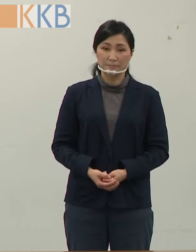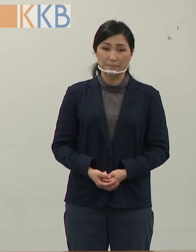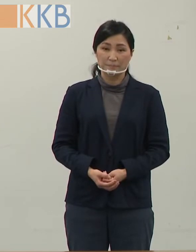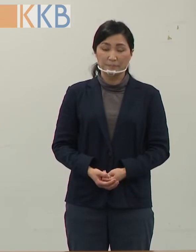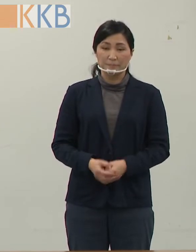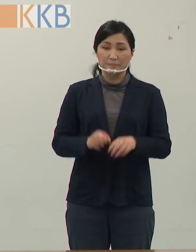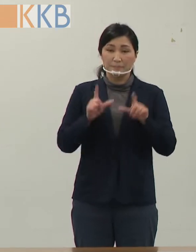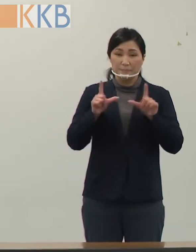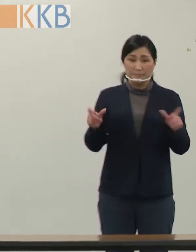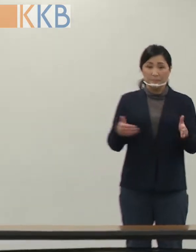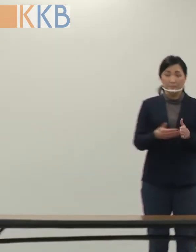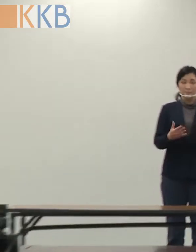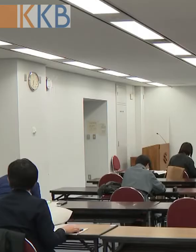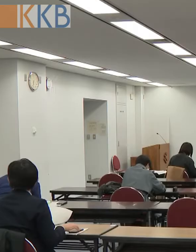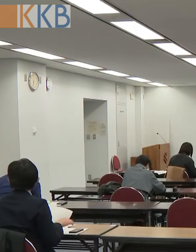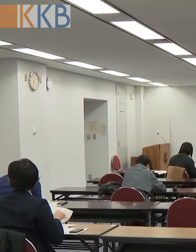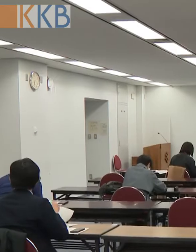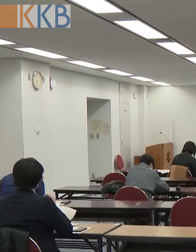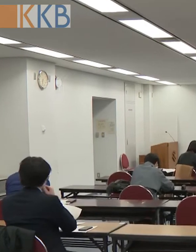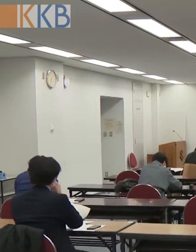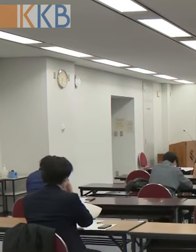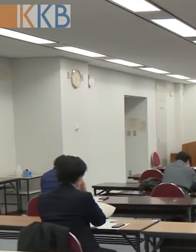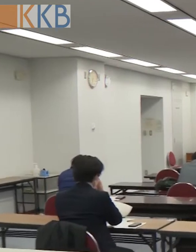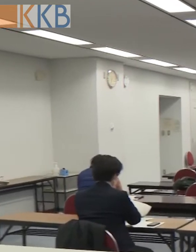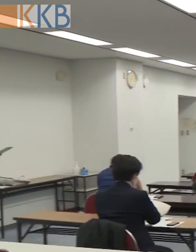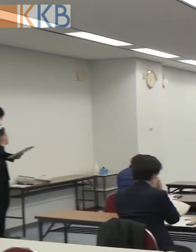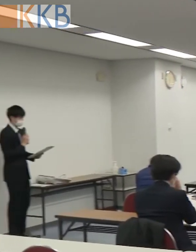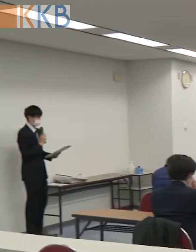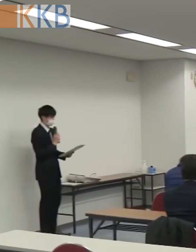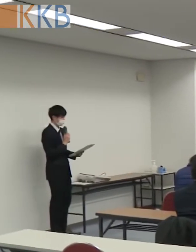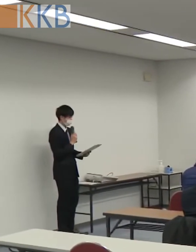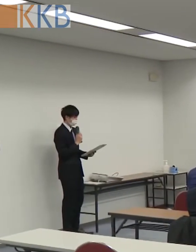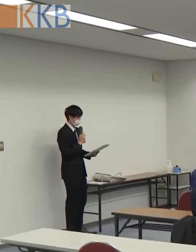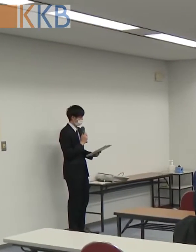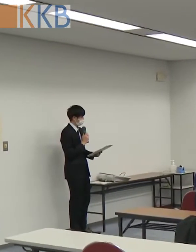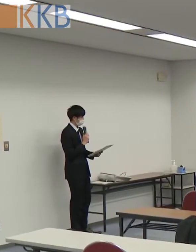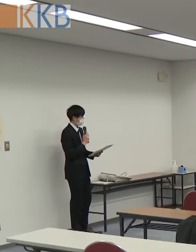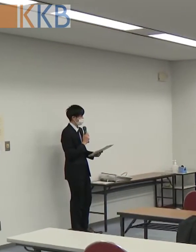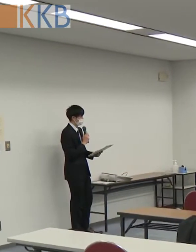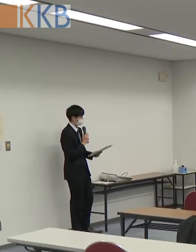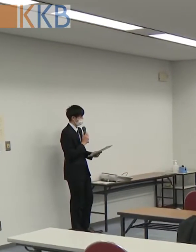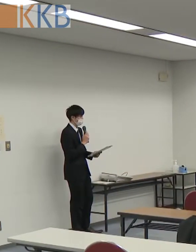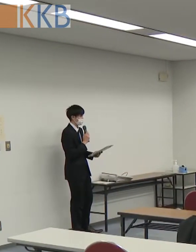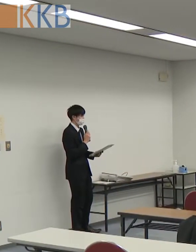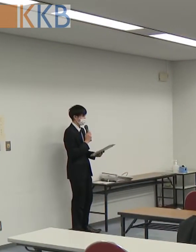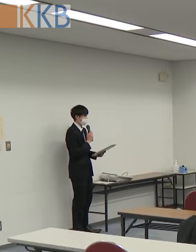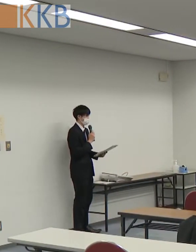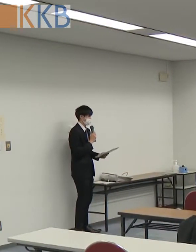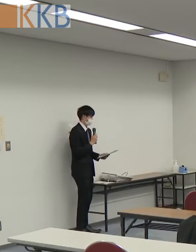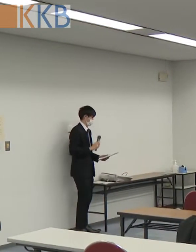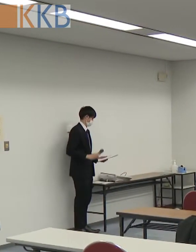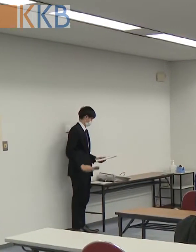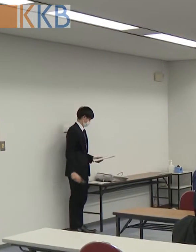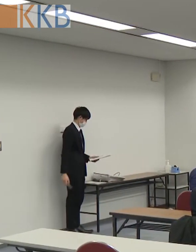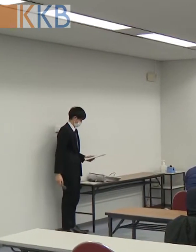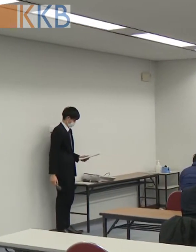です。 本日発表のクラスターに関する質問がある場合は質問をお願いします。